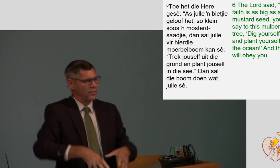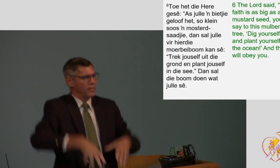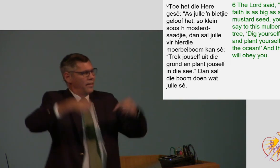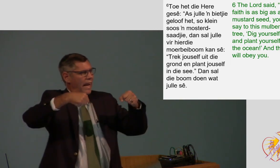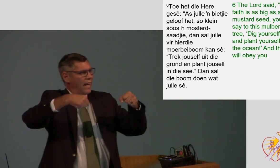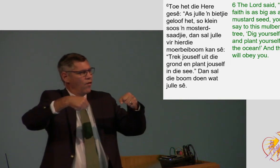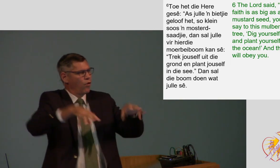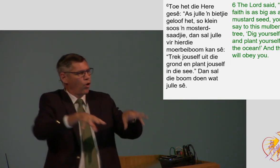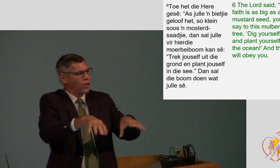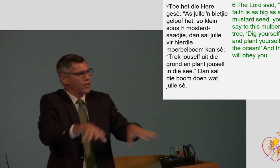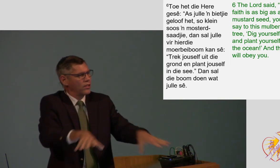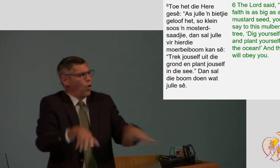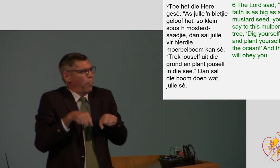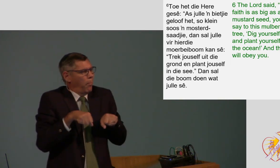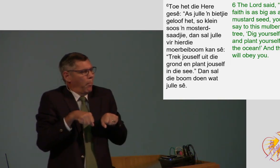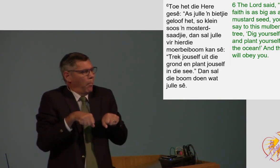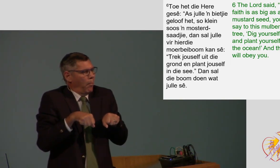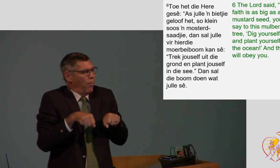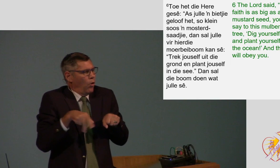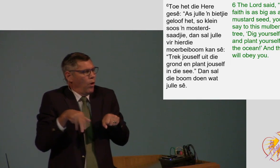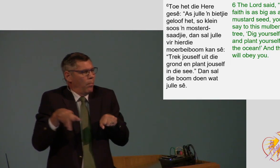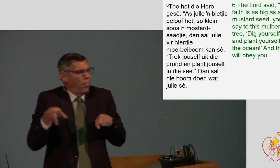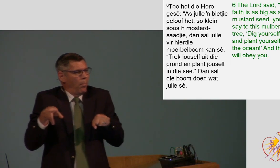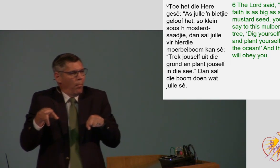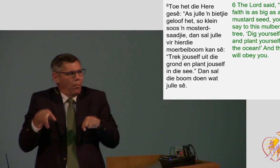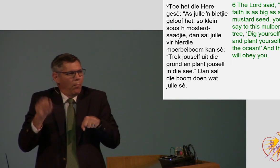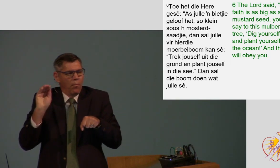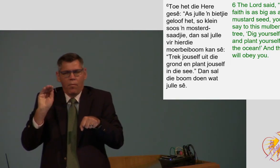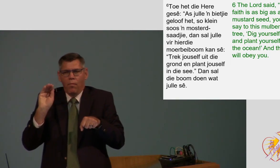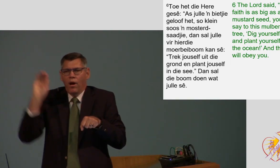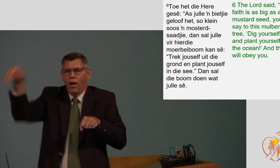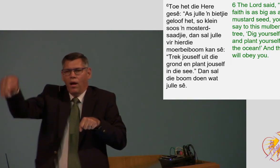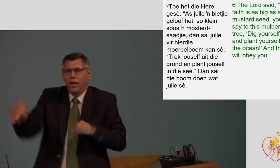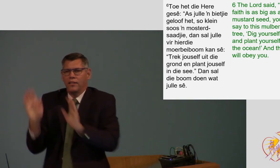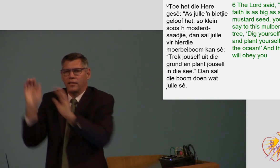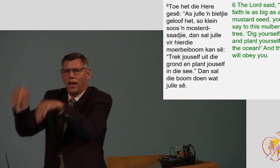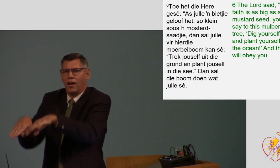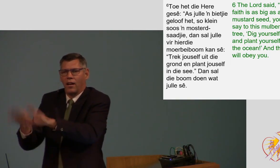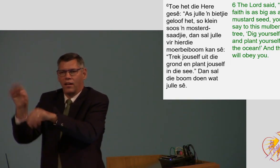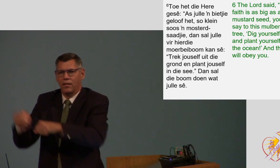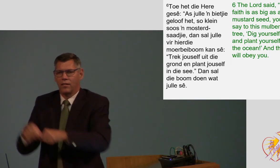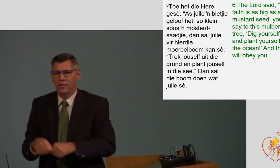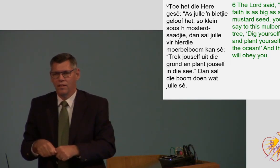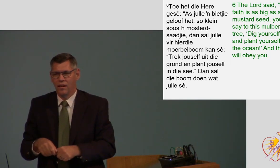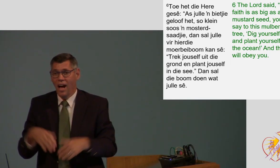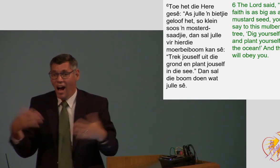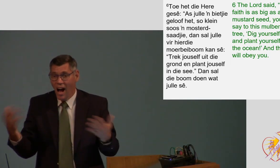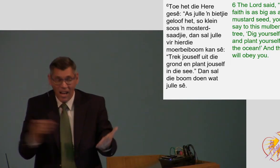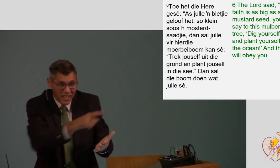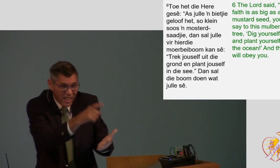Trek jou wortels op, loop in die see. As julle